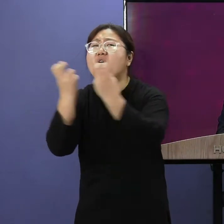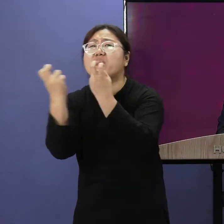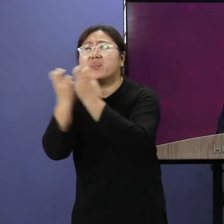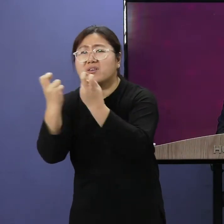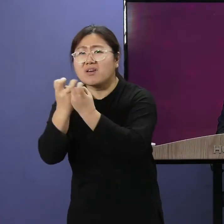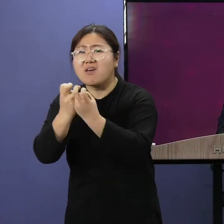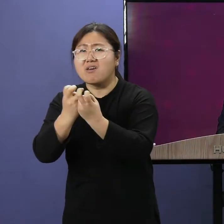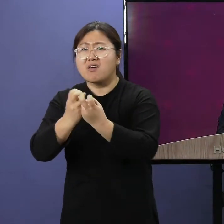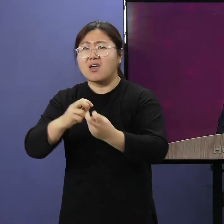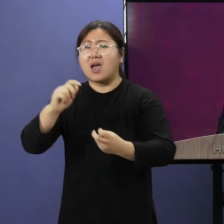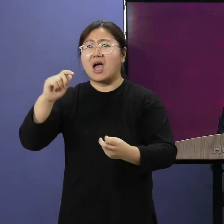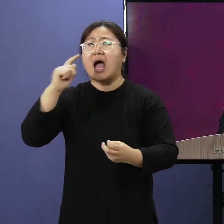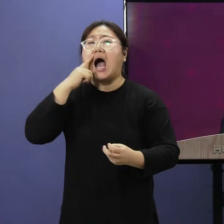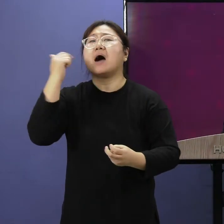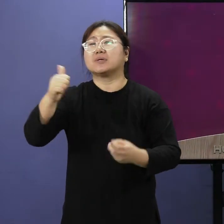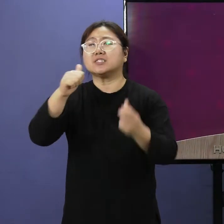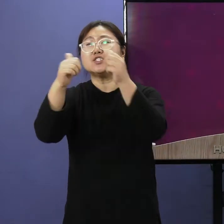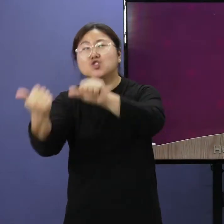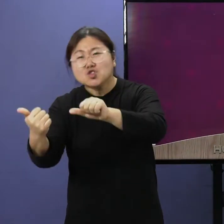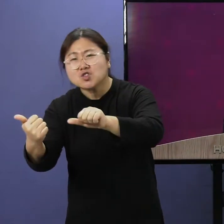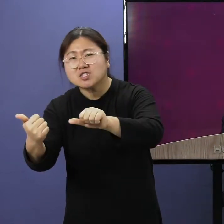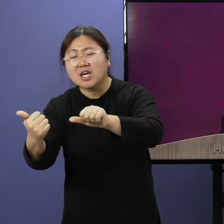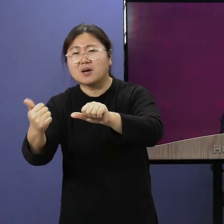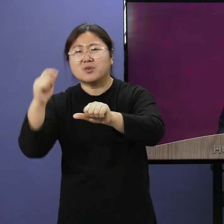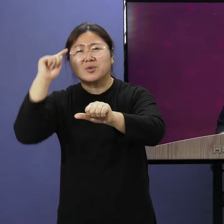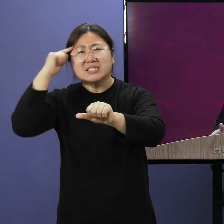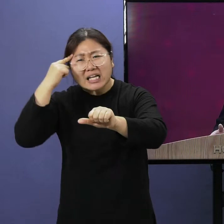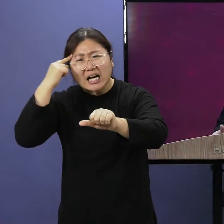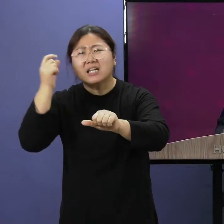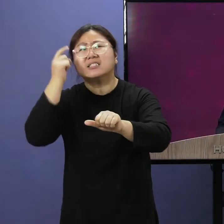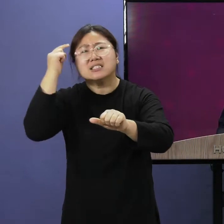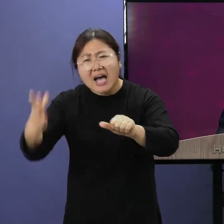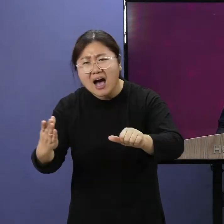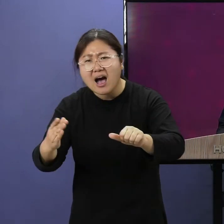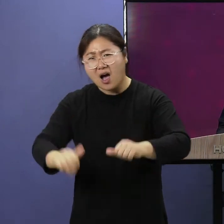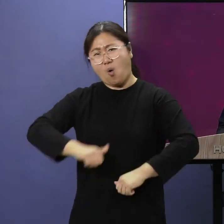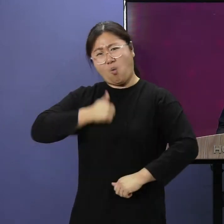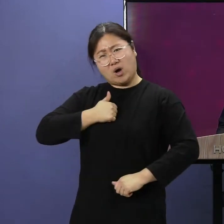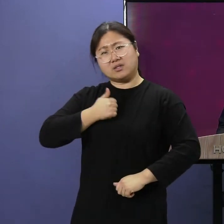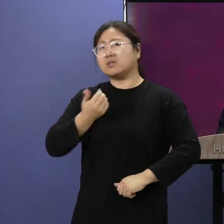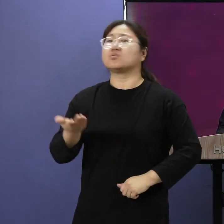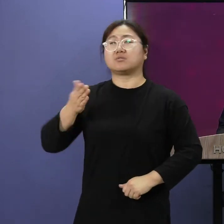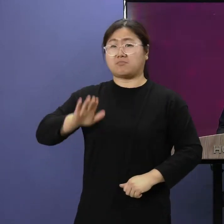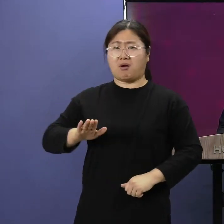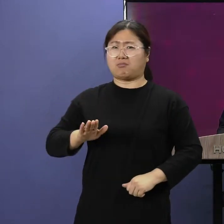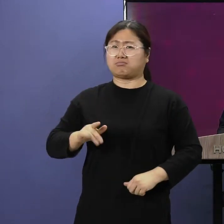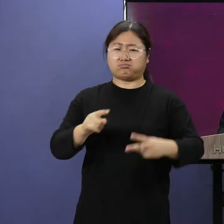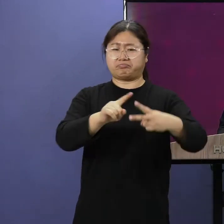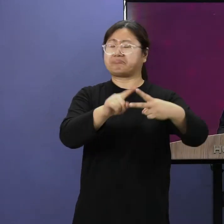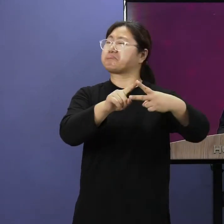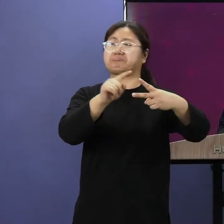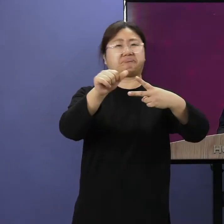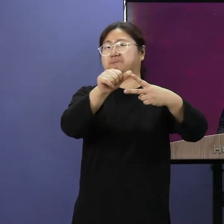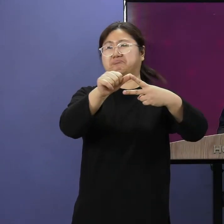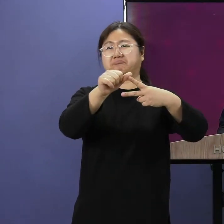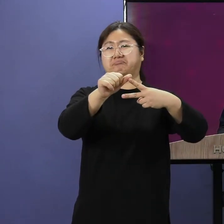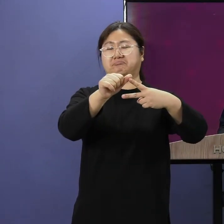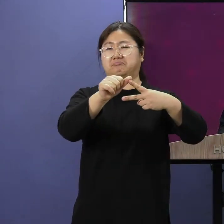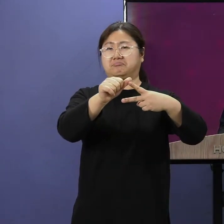받았습니다. 무슨 말입니까? 그 첫째 아들 역시 아버지를 죽은 사람 취급하고 있다는